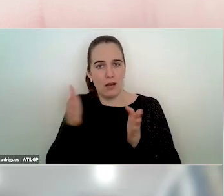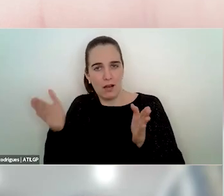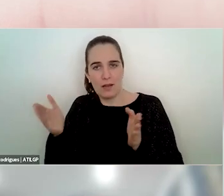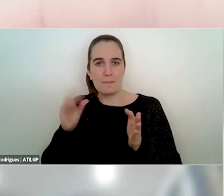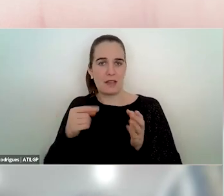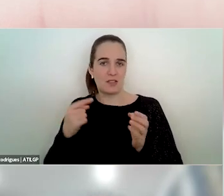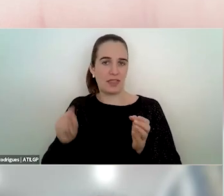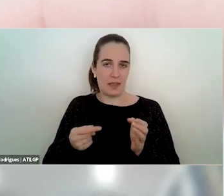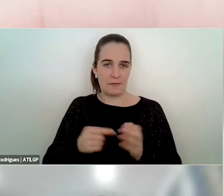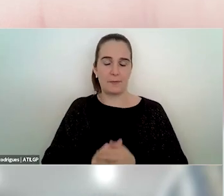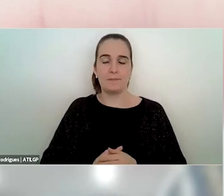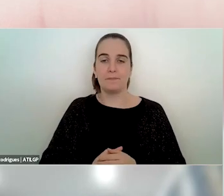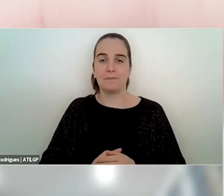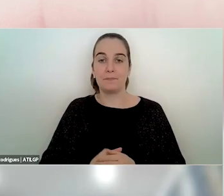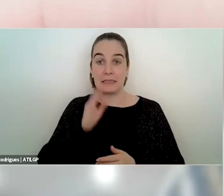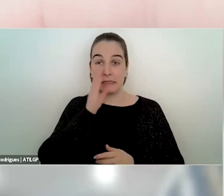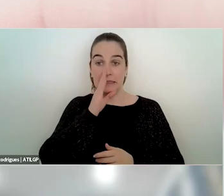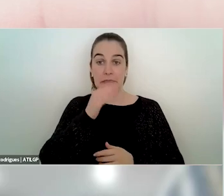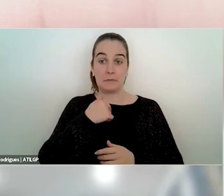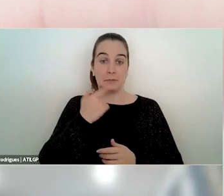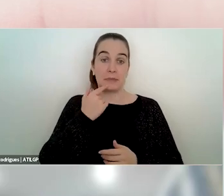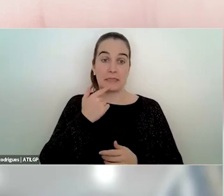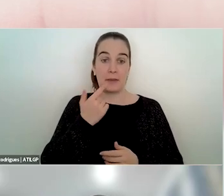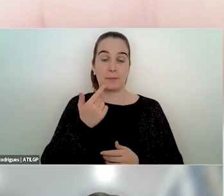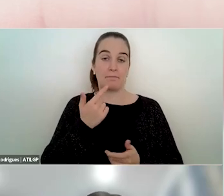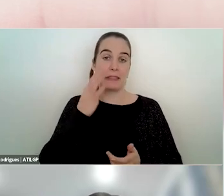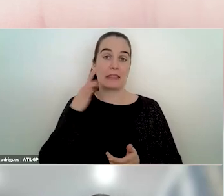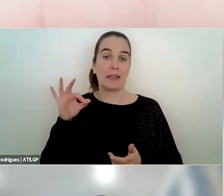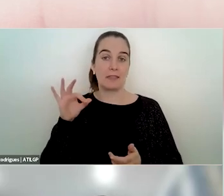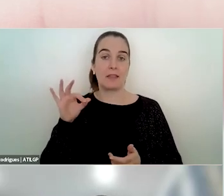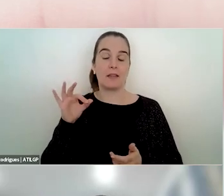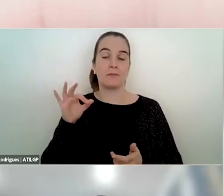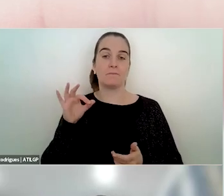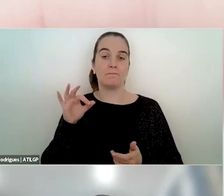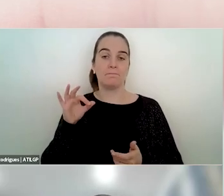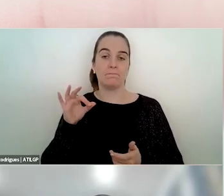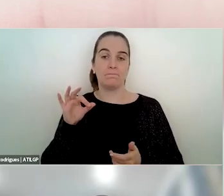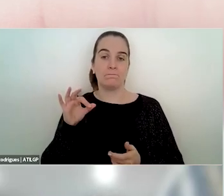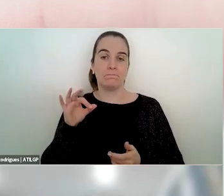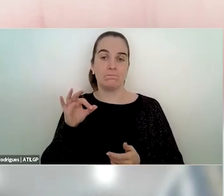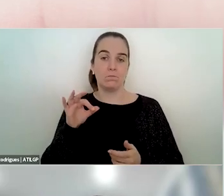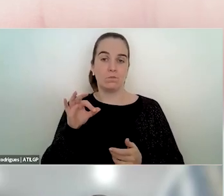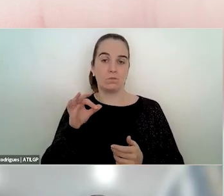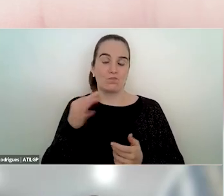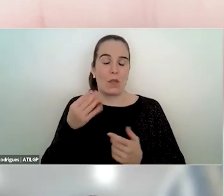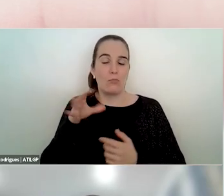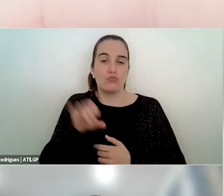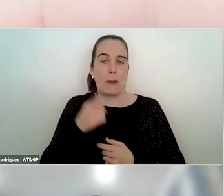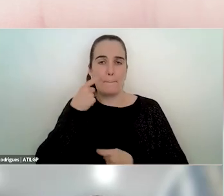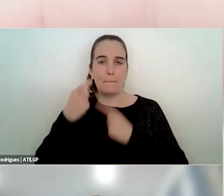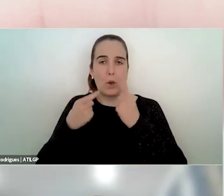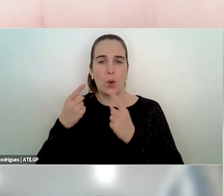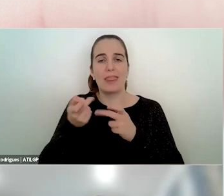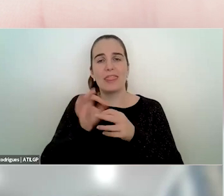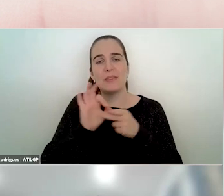se entendermos ou se de alguma maneira tentarmos apegar a uma definição mais académica